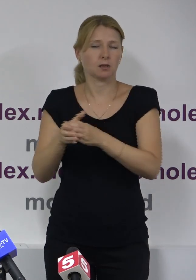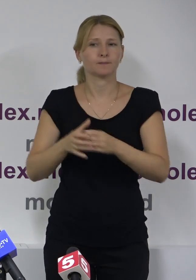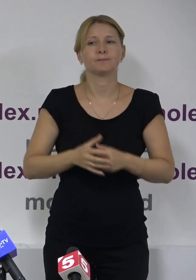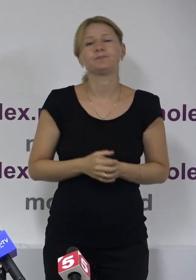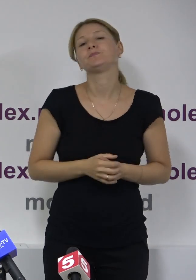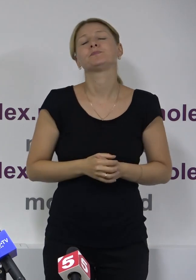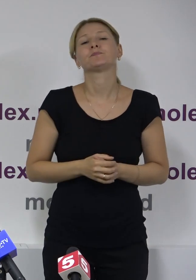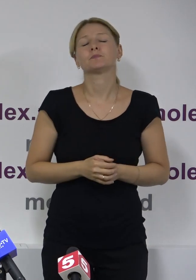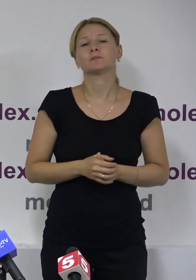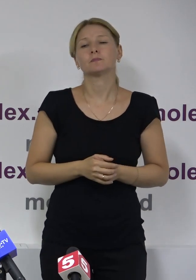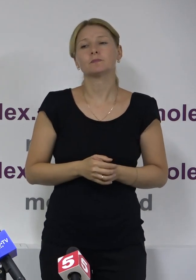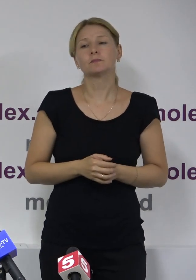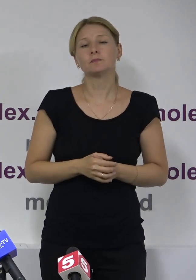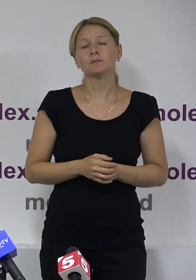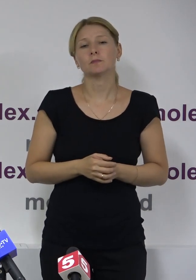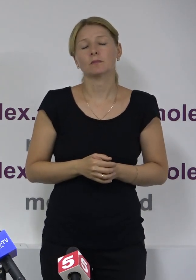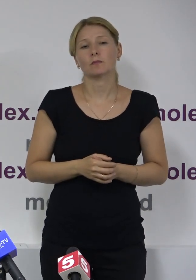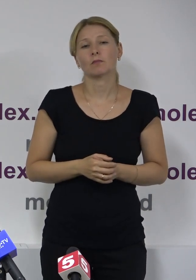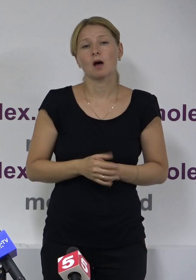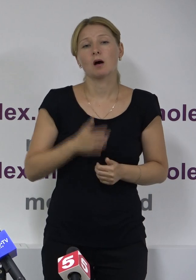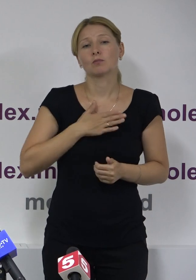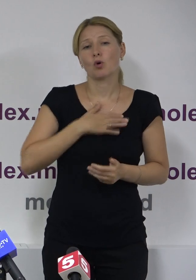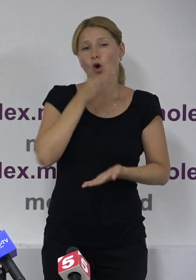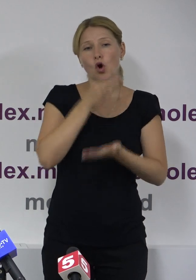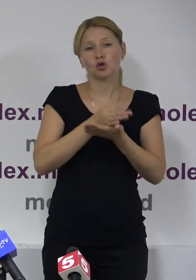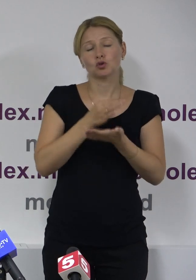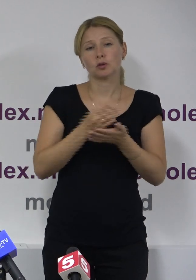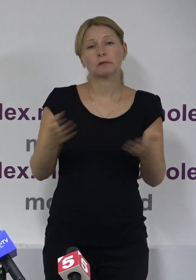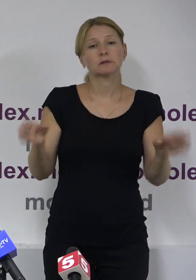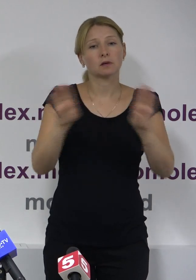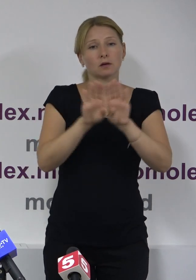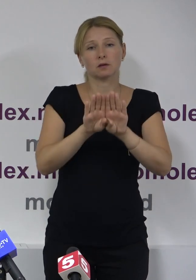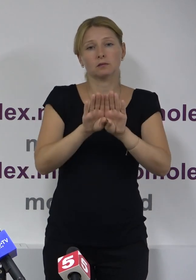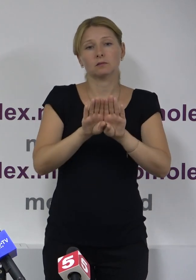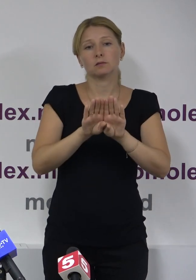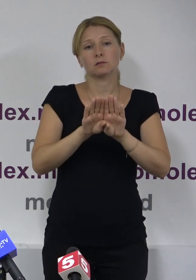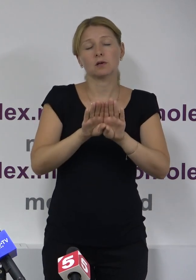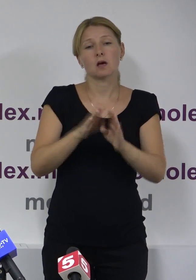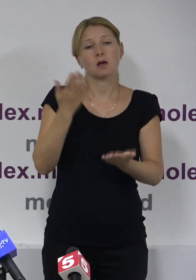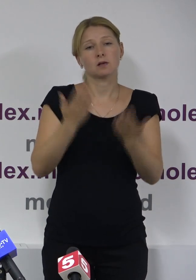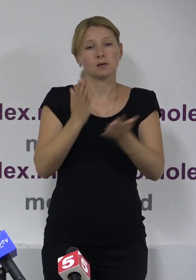spuse, raportul este încheiat. Dacă dumneavoastră aveți întrebări